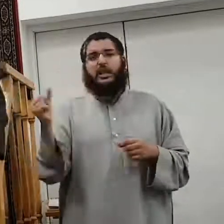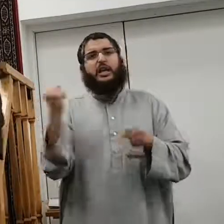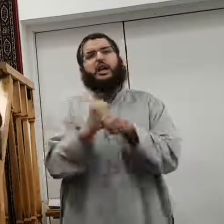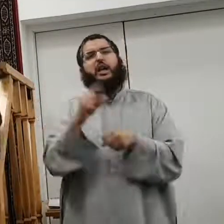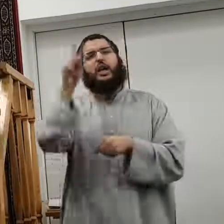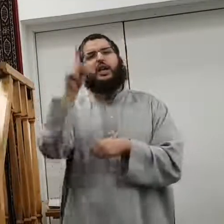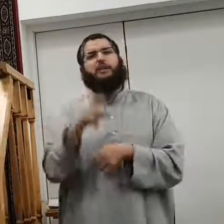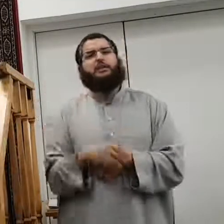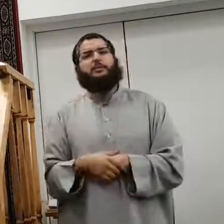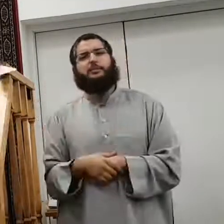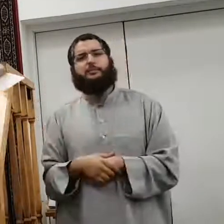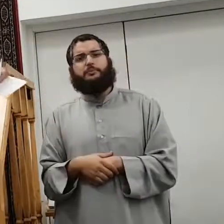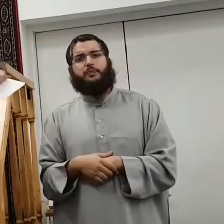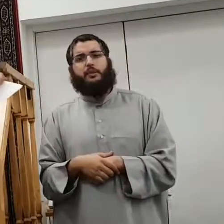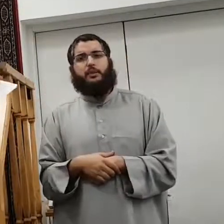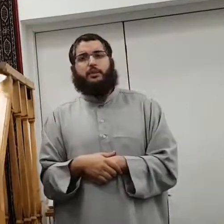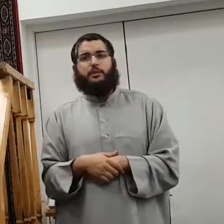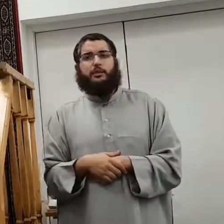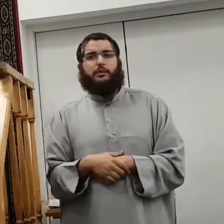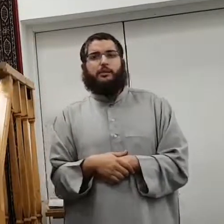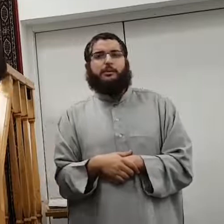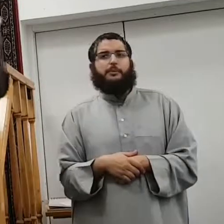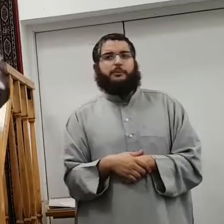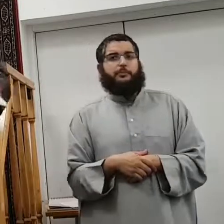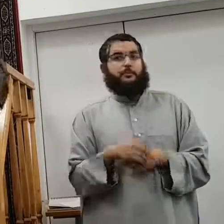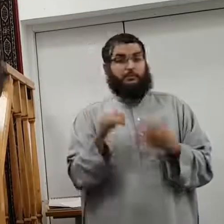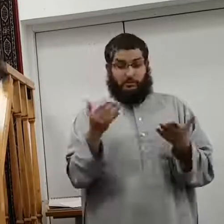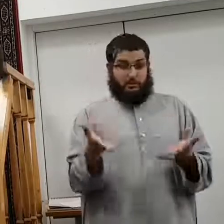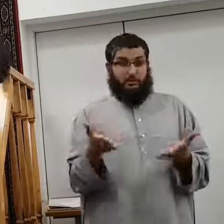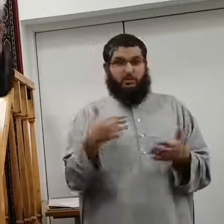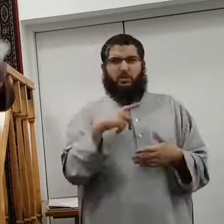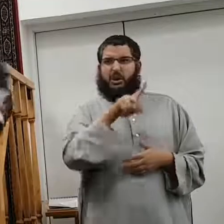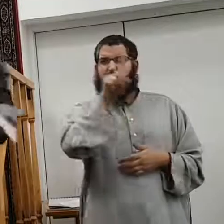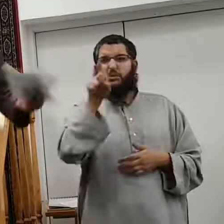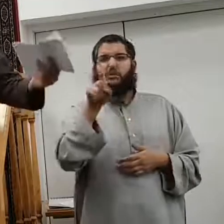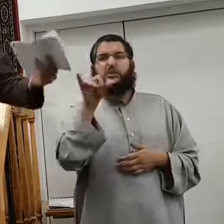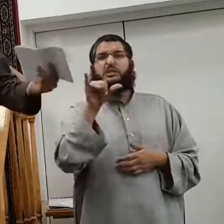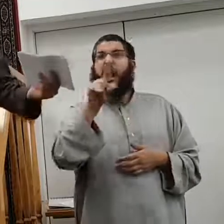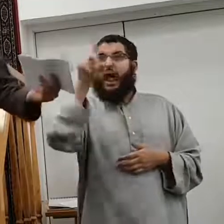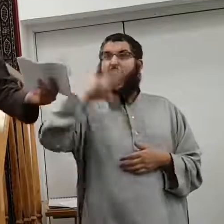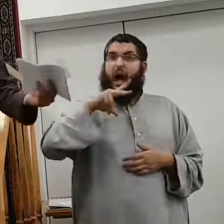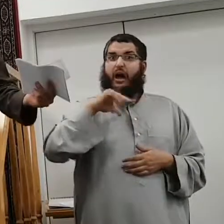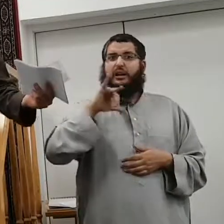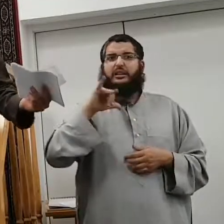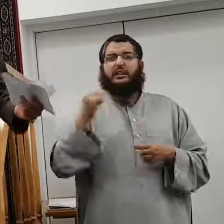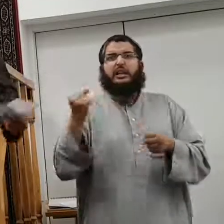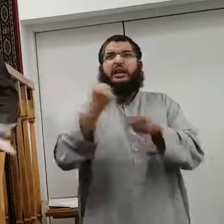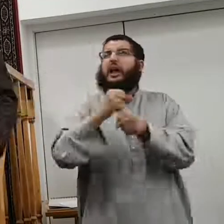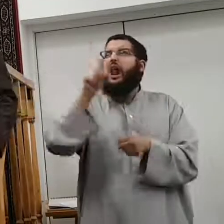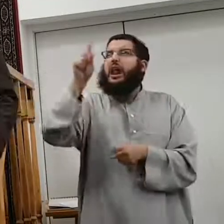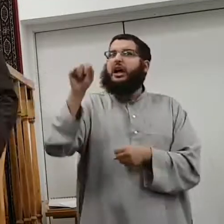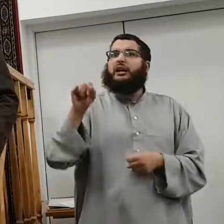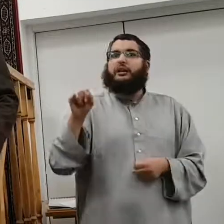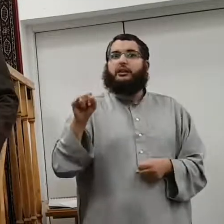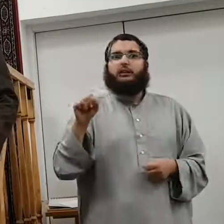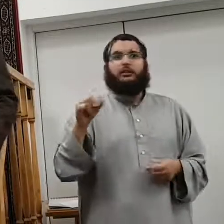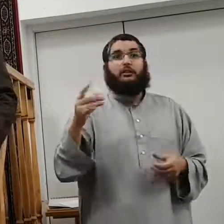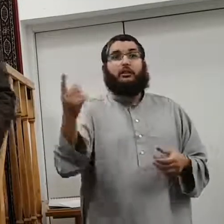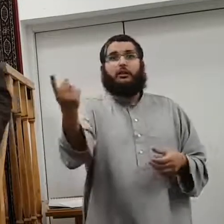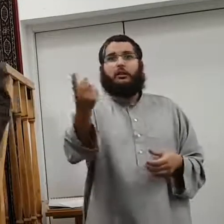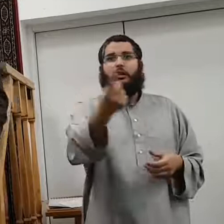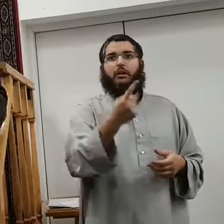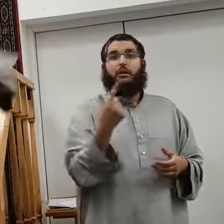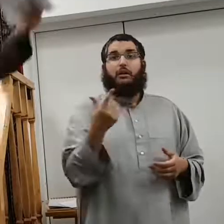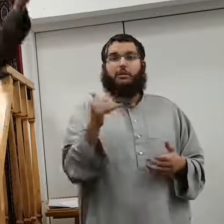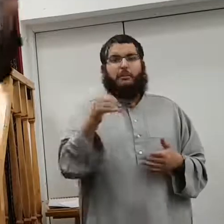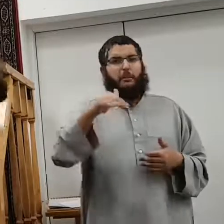créé? Cette question-là, si je la pose à tous ceux qui m'écoutent, je ne sais pas combien de personnes vont pouvoir répondre et convaincre cet enfant